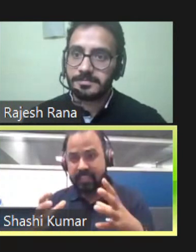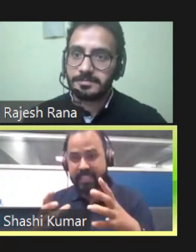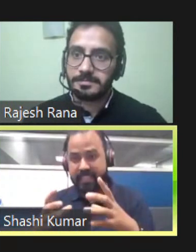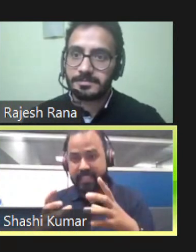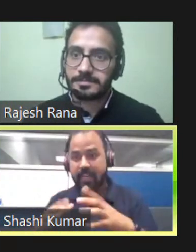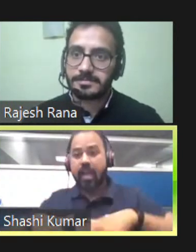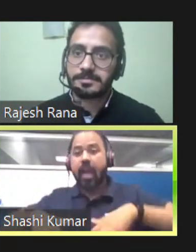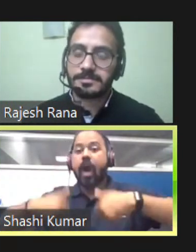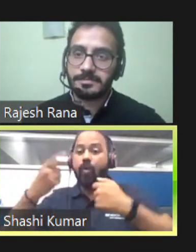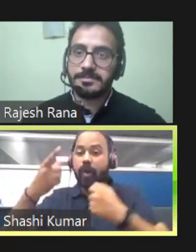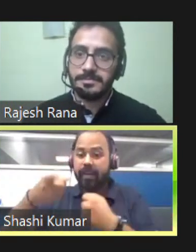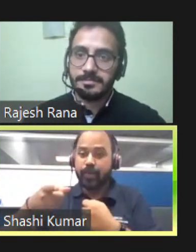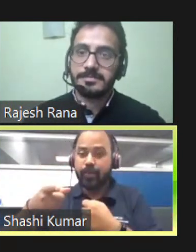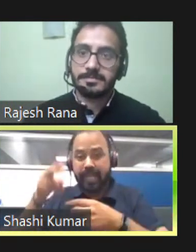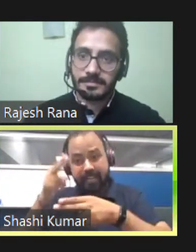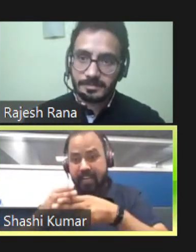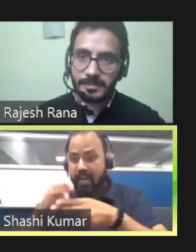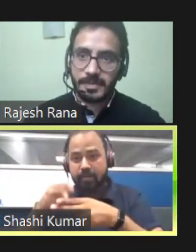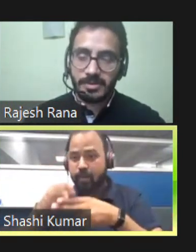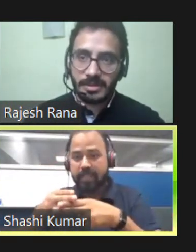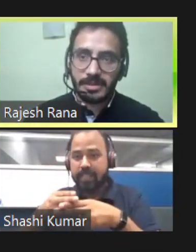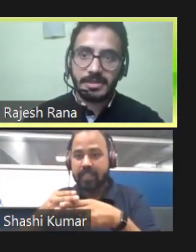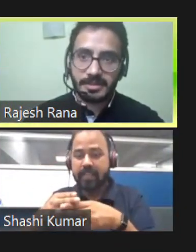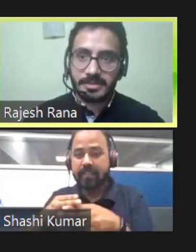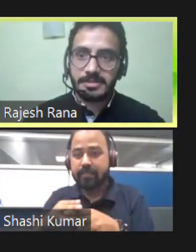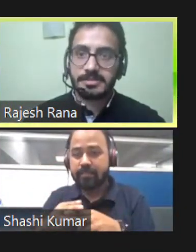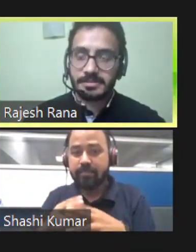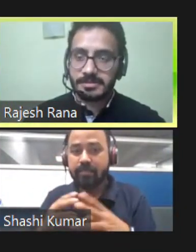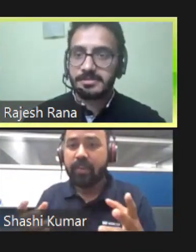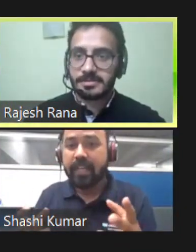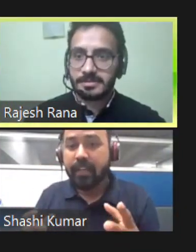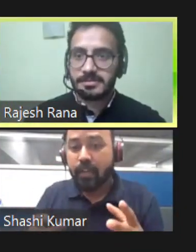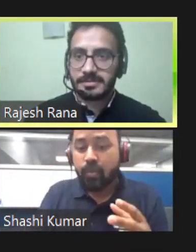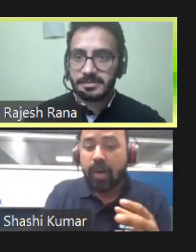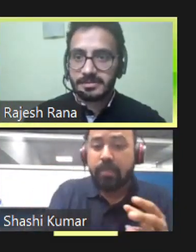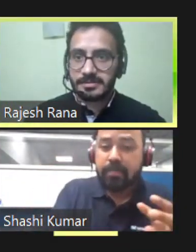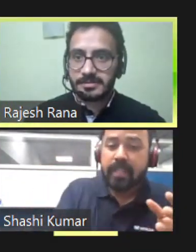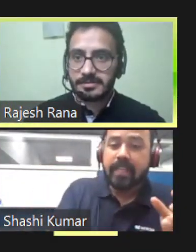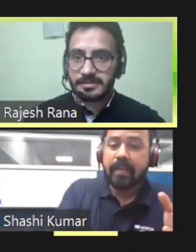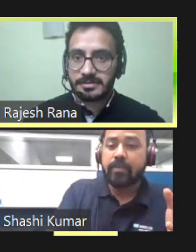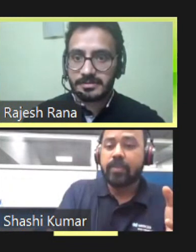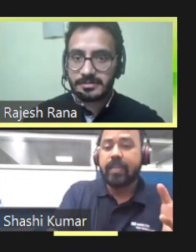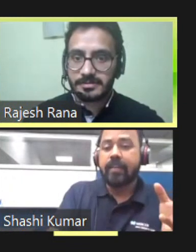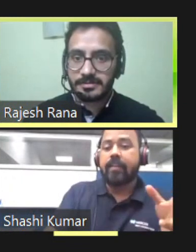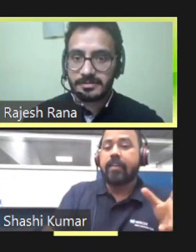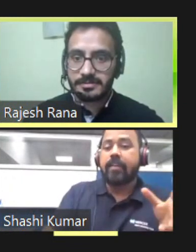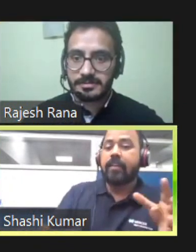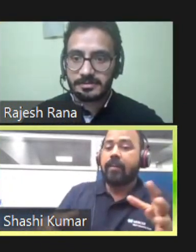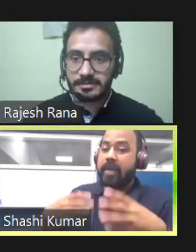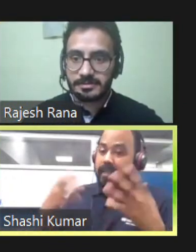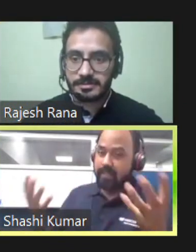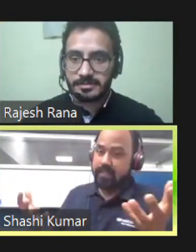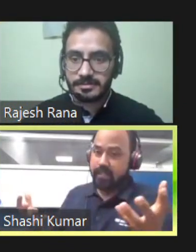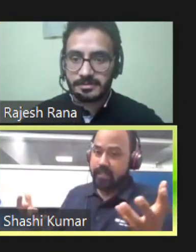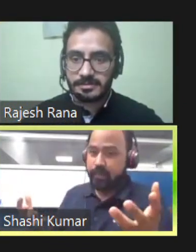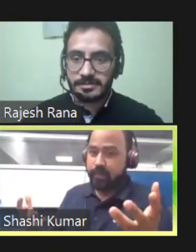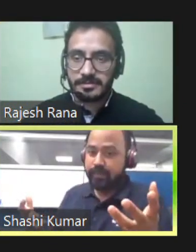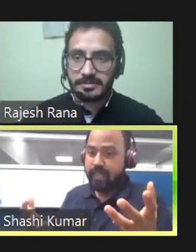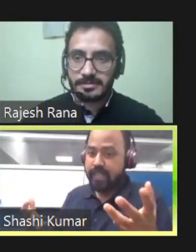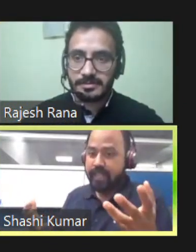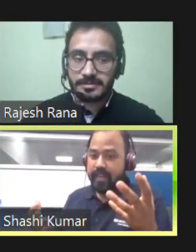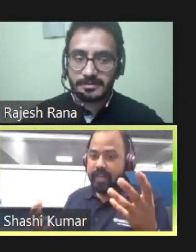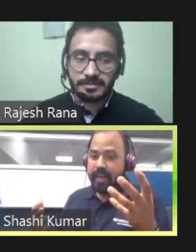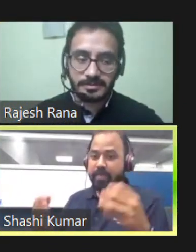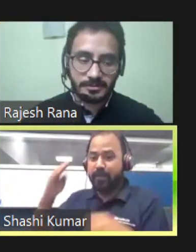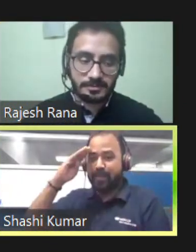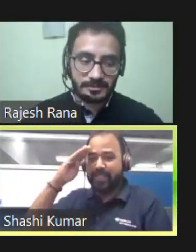आपने सीखा हाउ आर यू, राइट, नाम आपको पता चल गया, Right. तो अब आप जाके आप उनसे बात कर सकते हो, ठीक